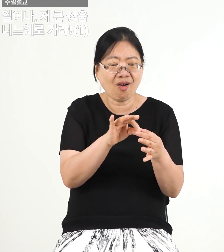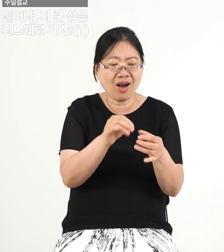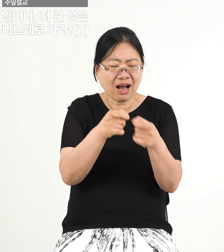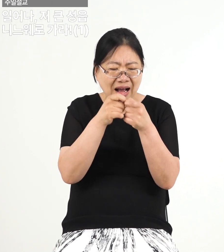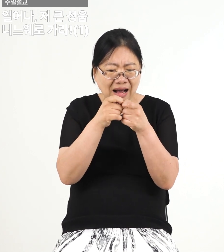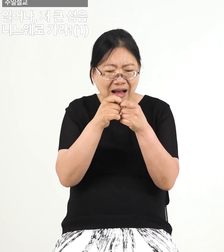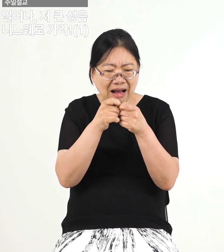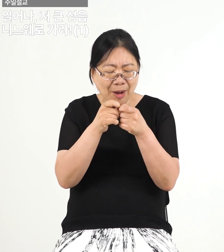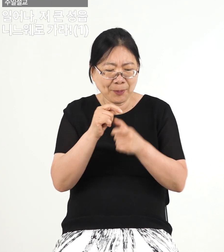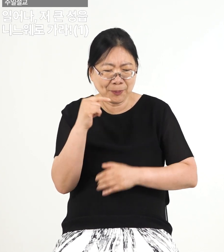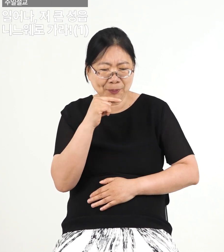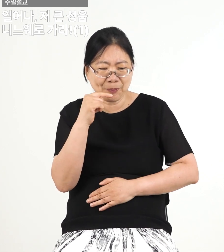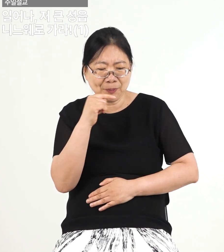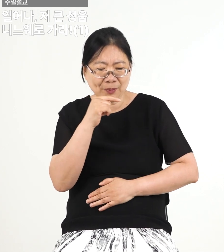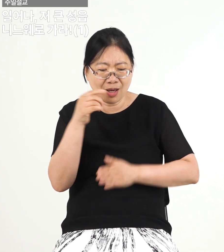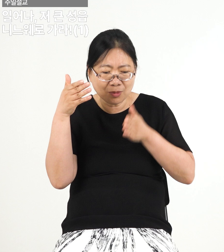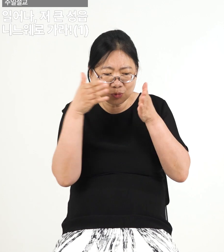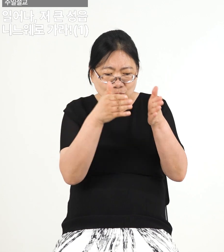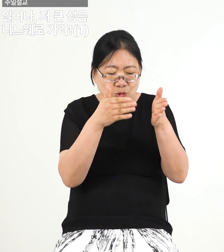있어요?